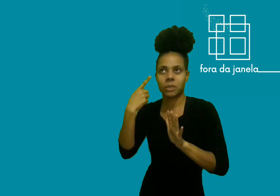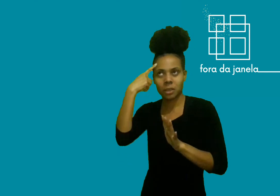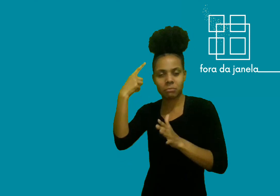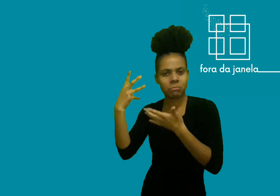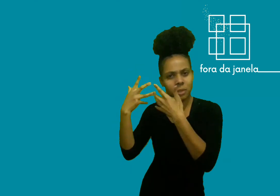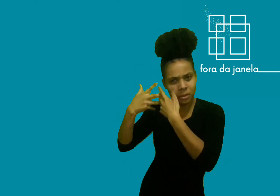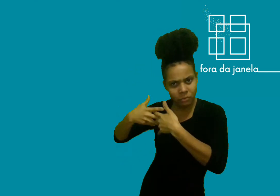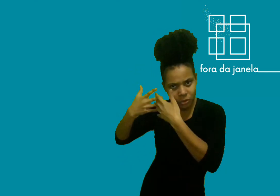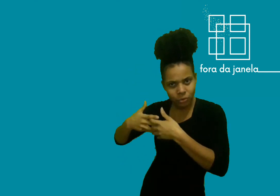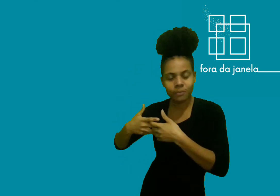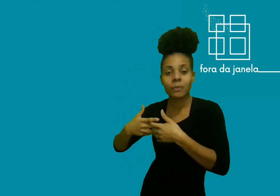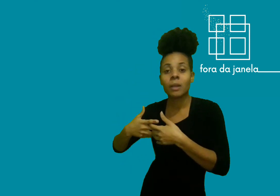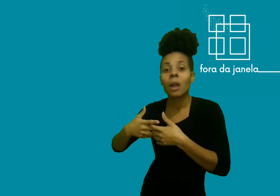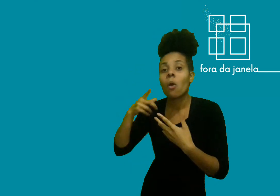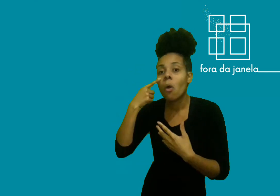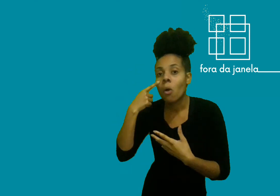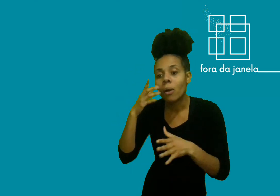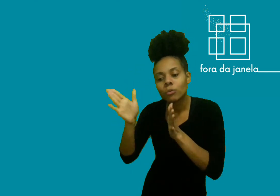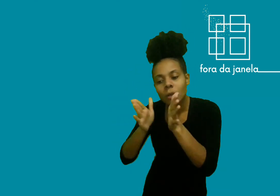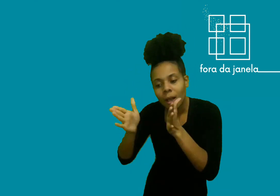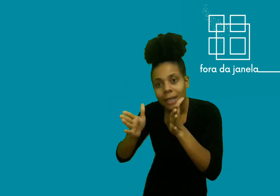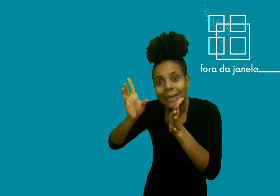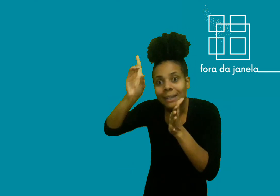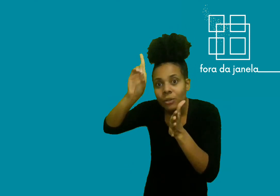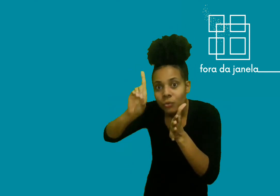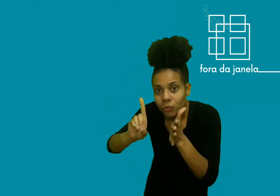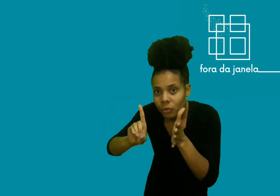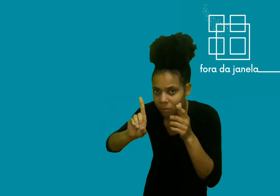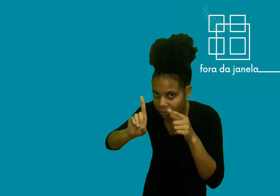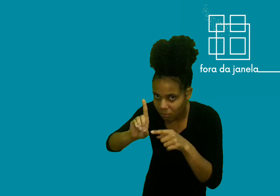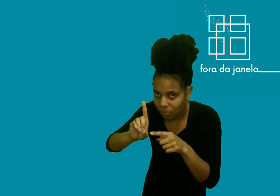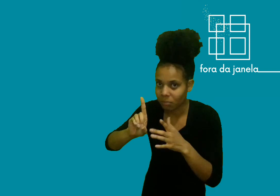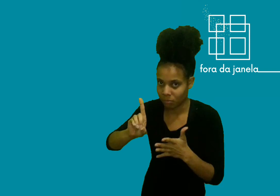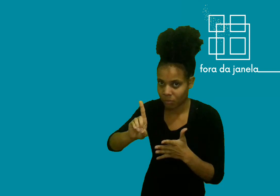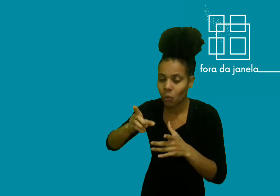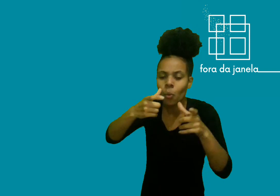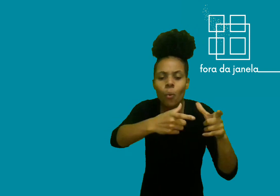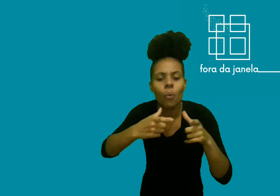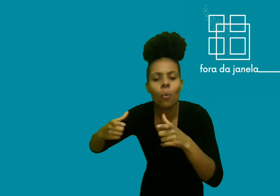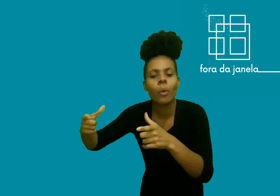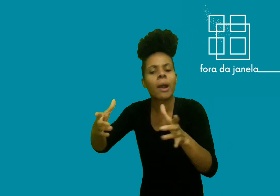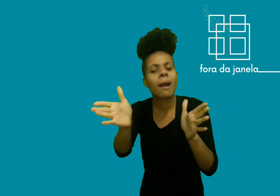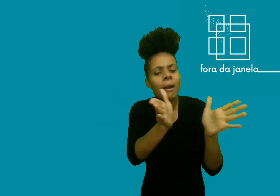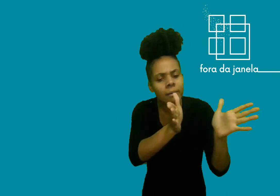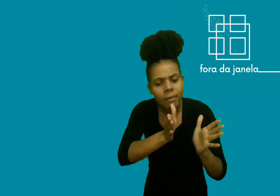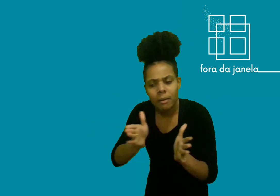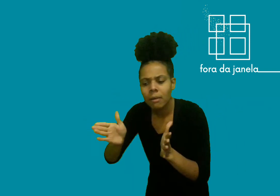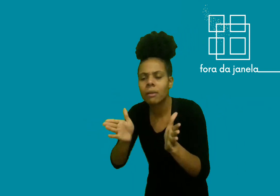que ajustar as coisas, né, para torná-las acessíveis para as pessoas com necessidades especiais. Só que,